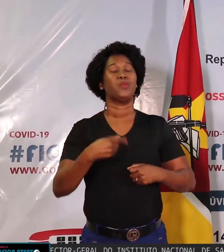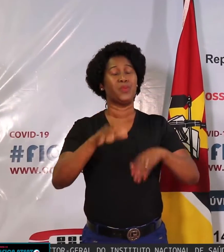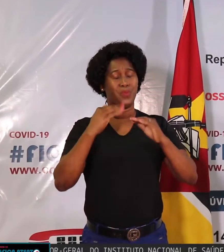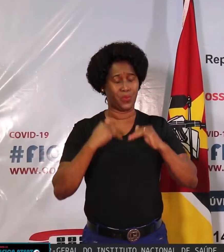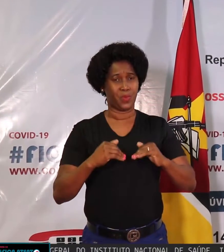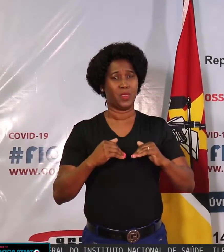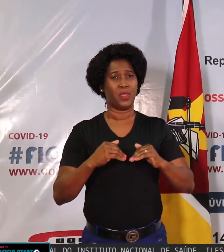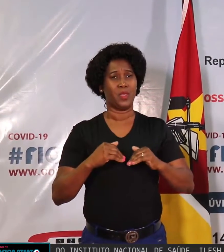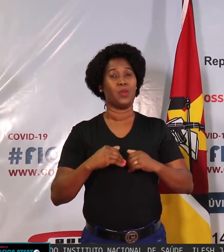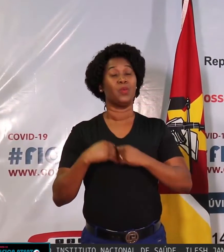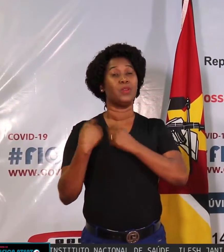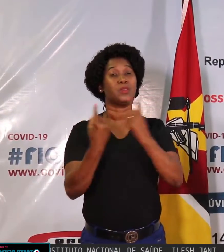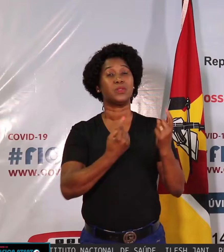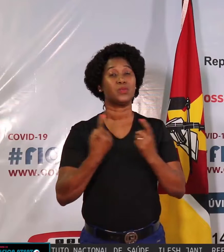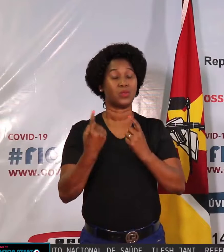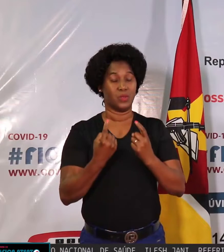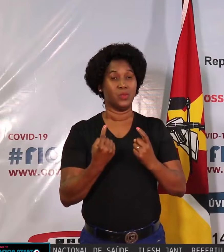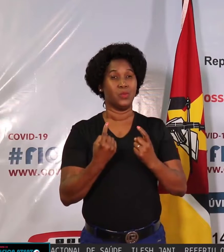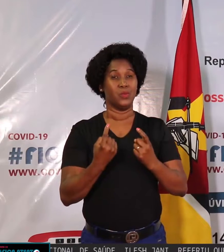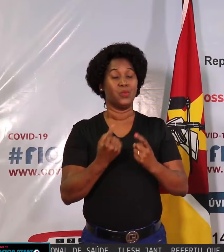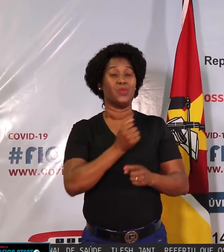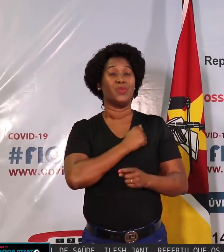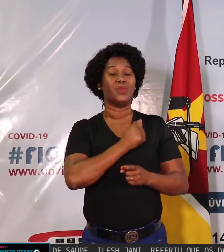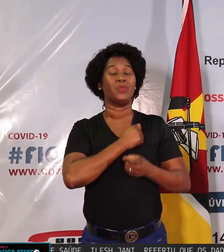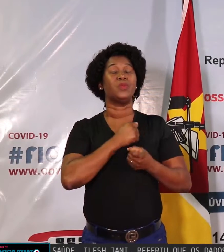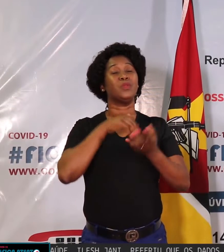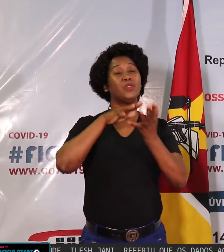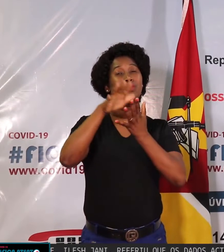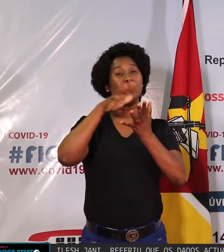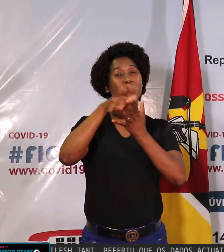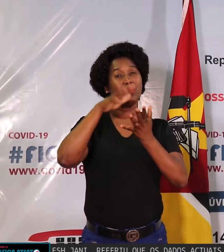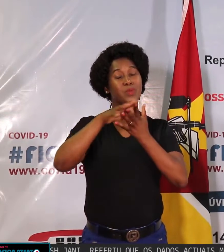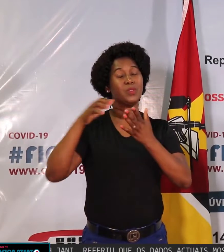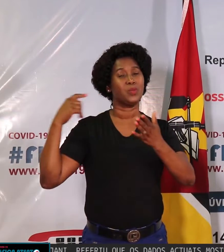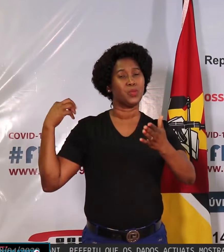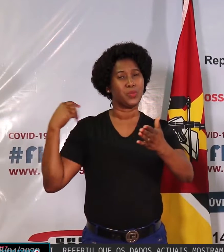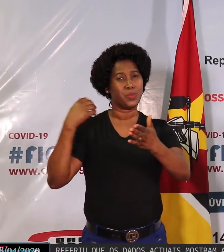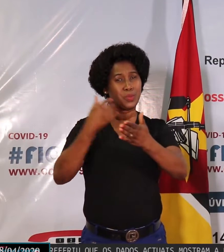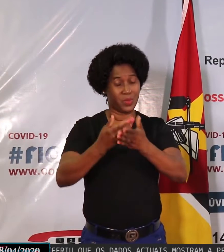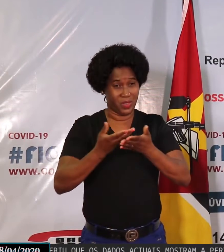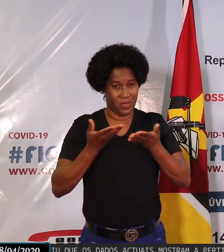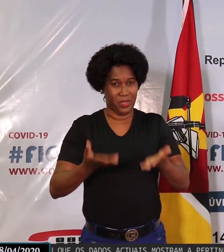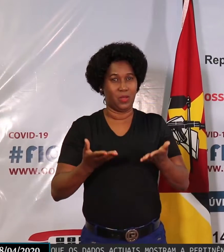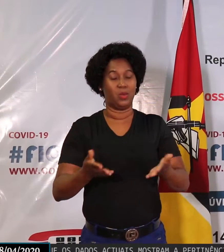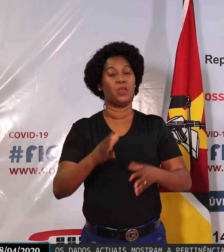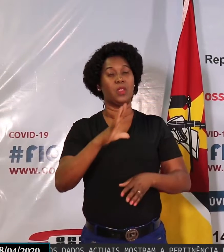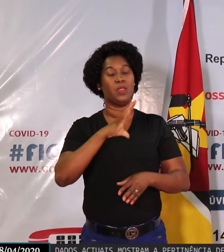Contudo, gostaríamos de destacar o facto de, até hoje, termos o registro de cerca